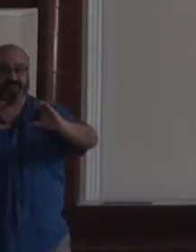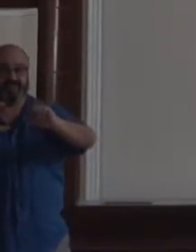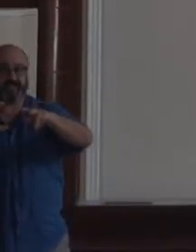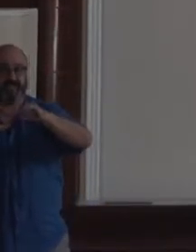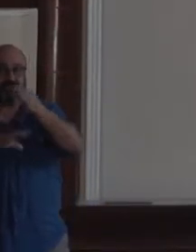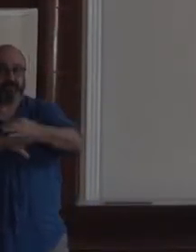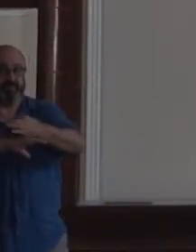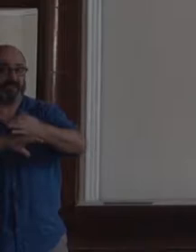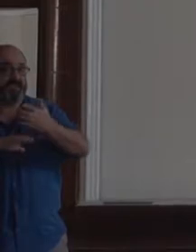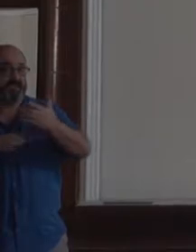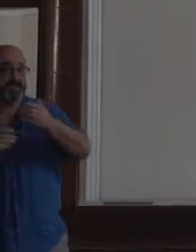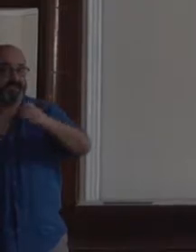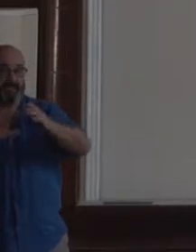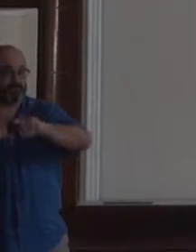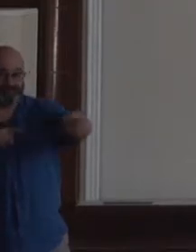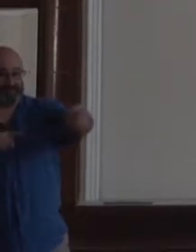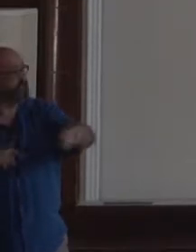API météo en dur.